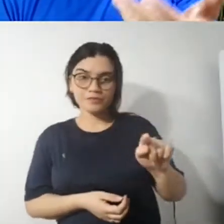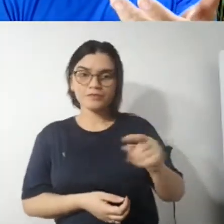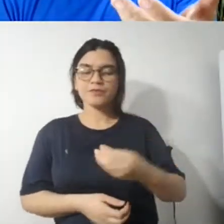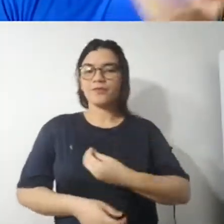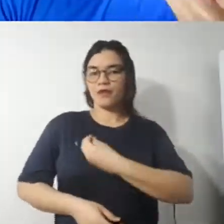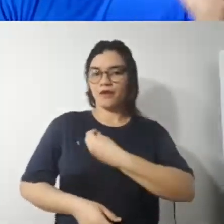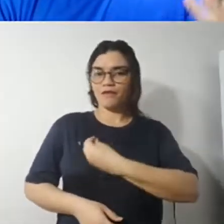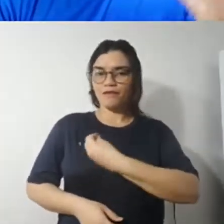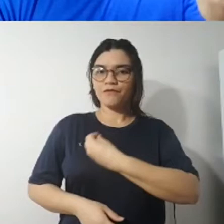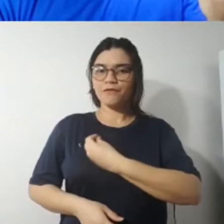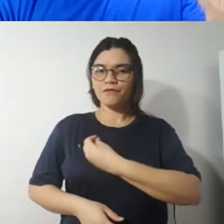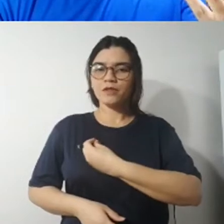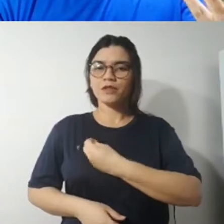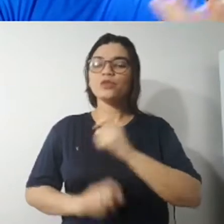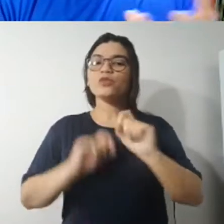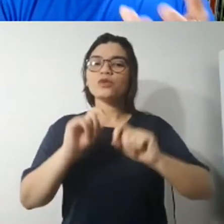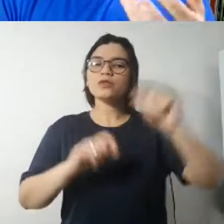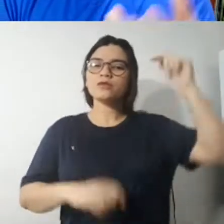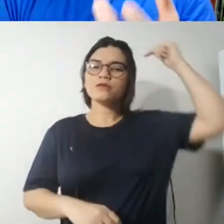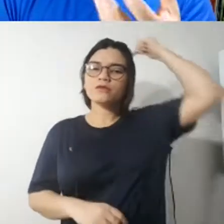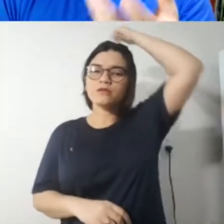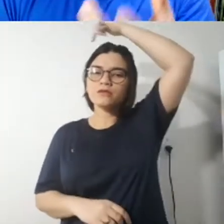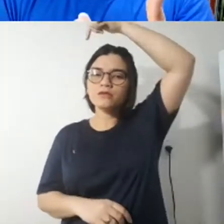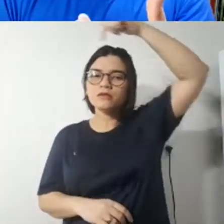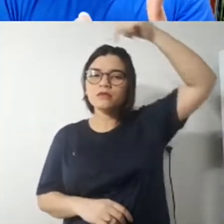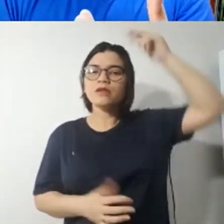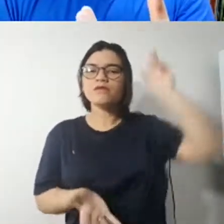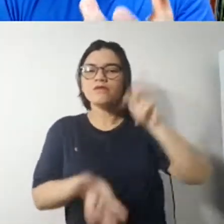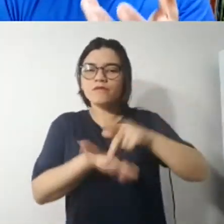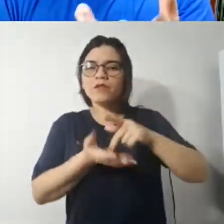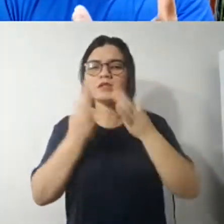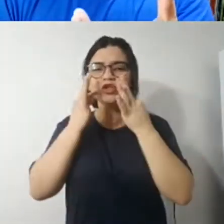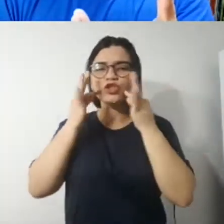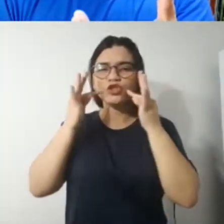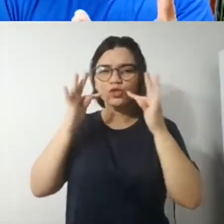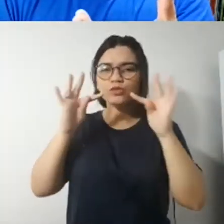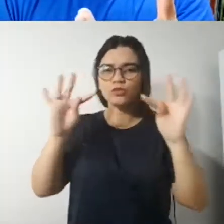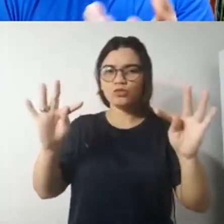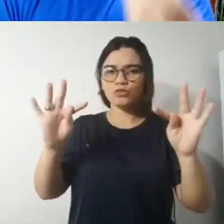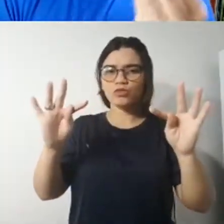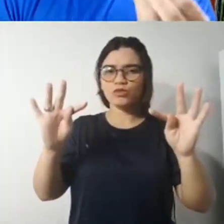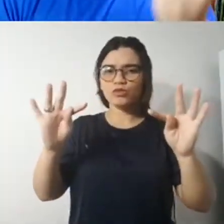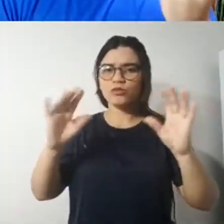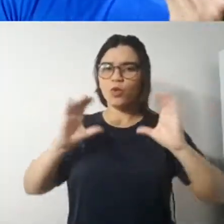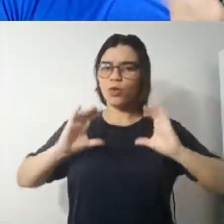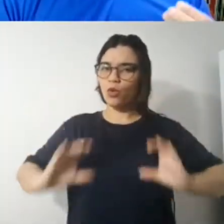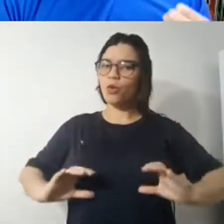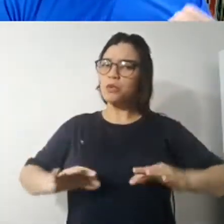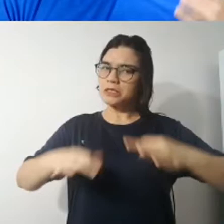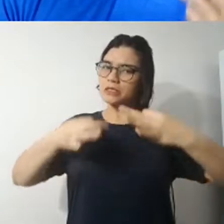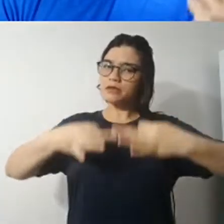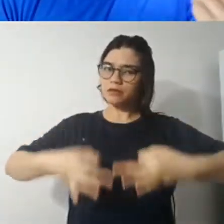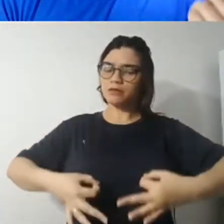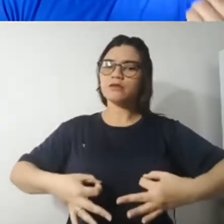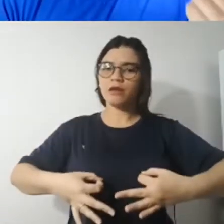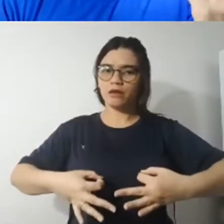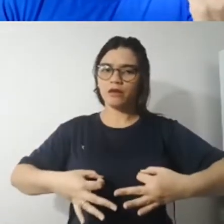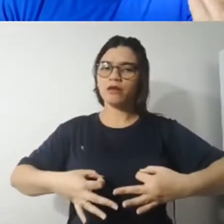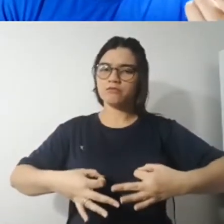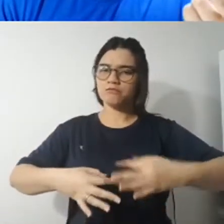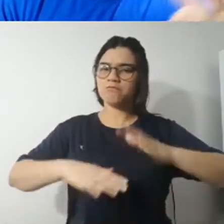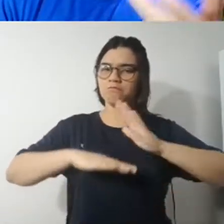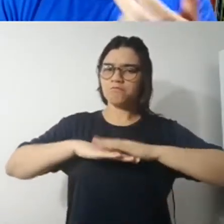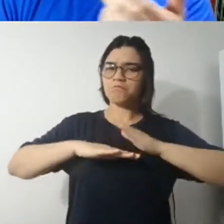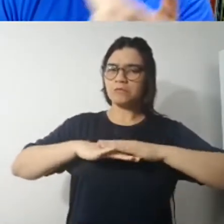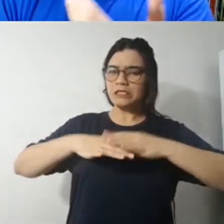cristã de santidade e testemunha atitudes virtuosas, atitudes